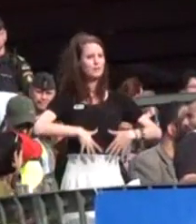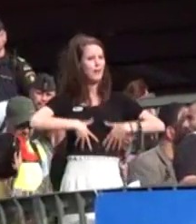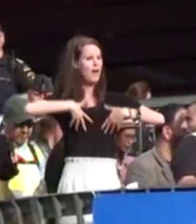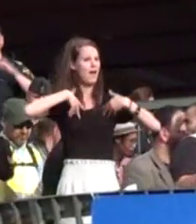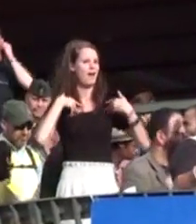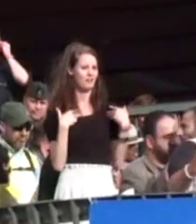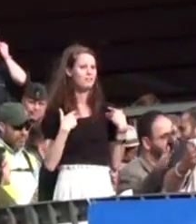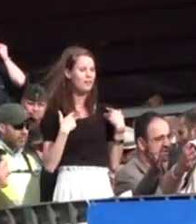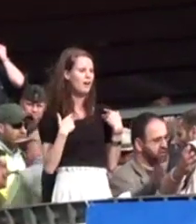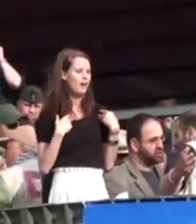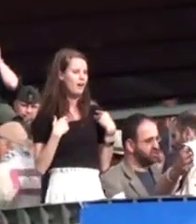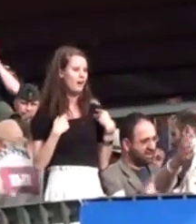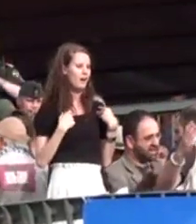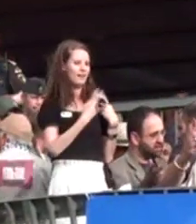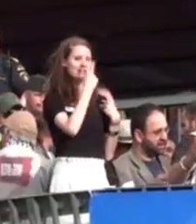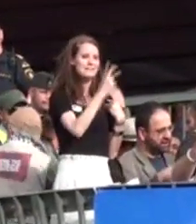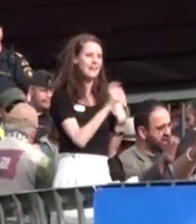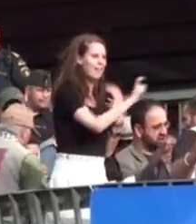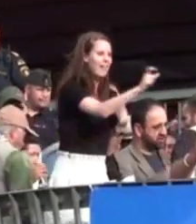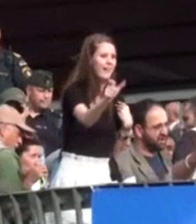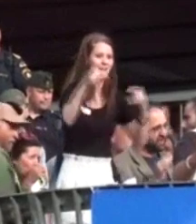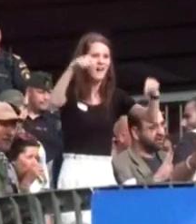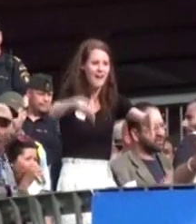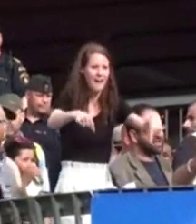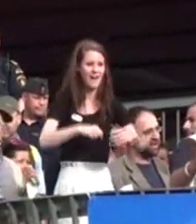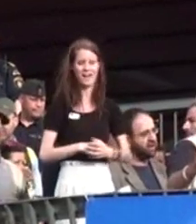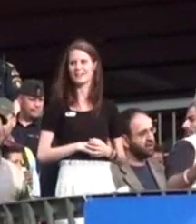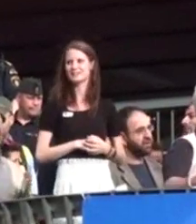glädje över att återse er här.